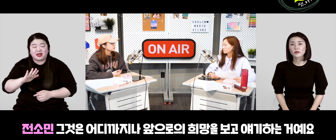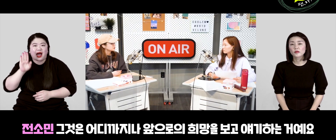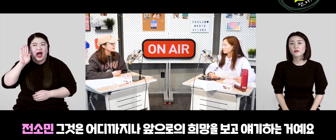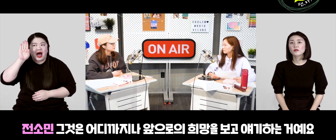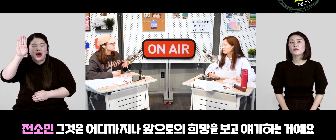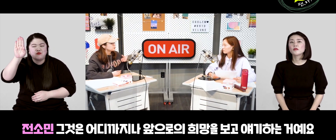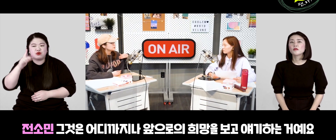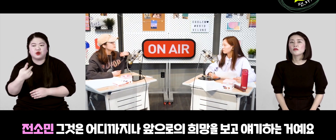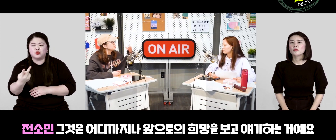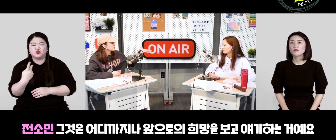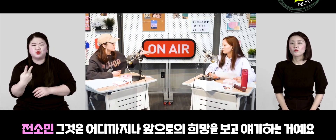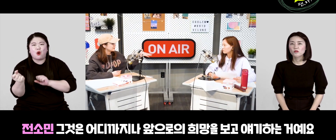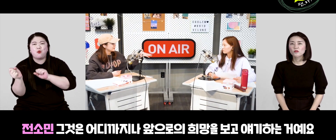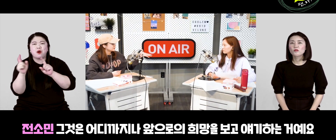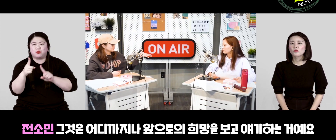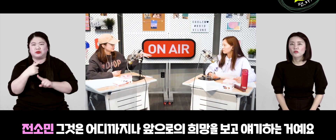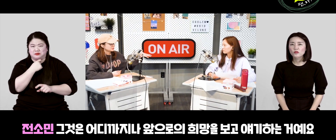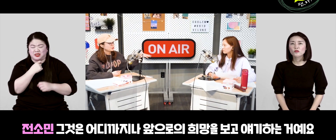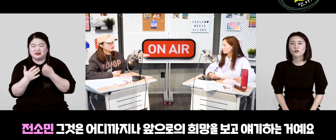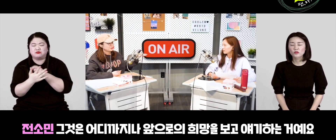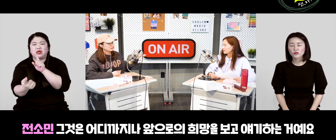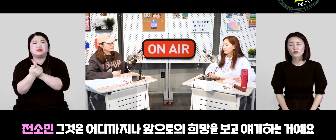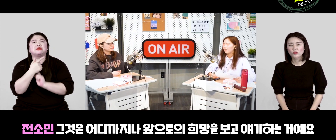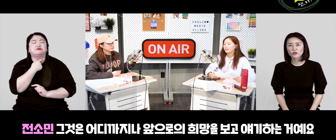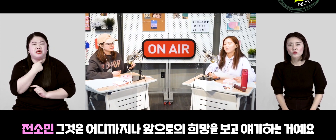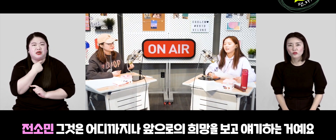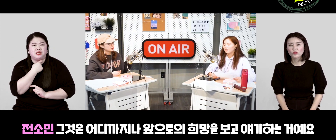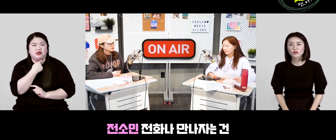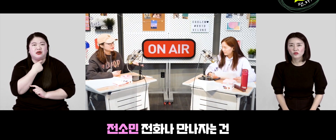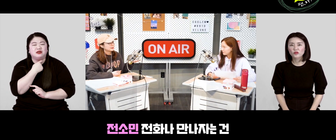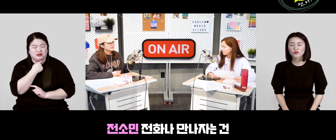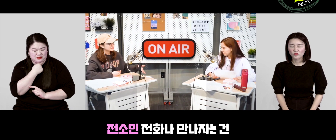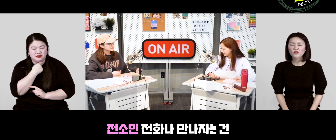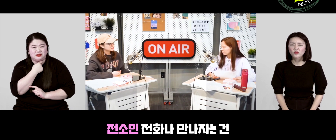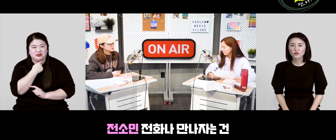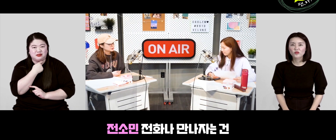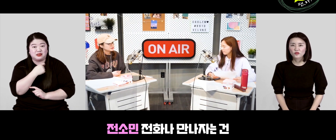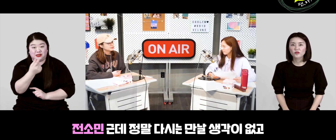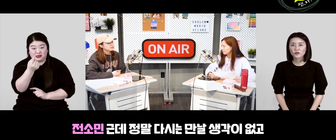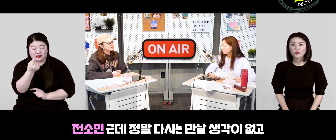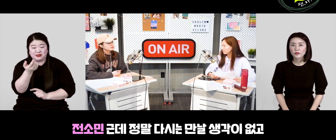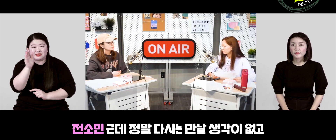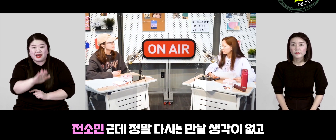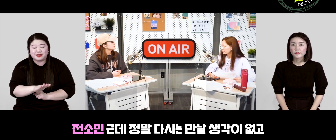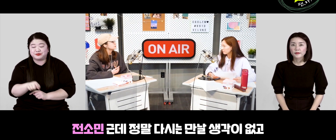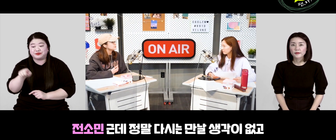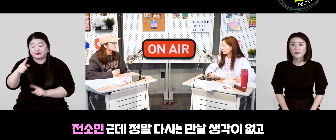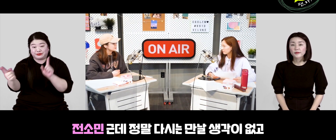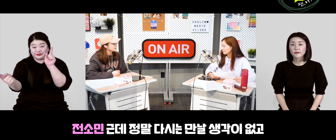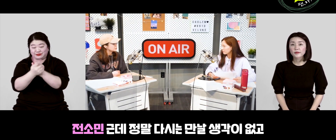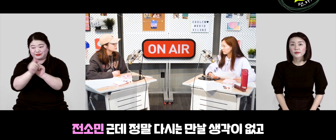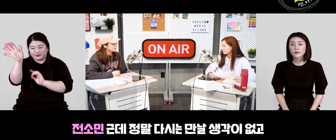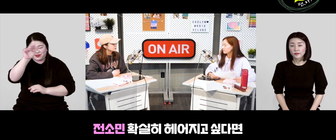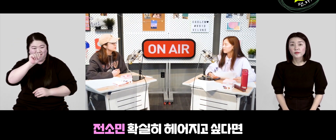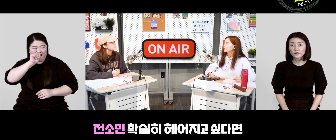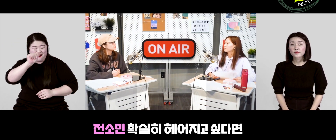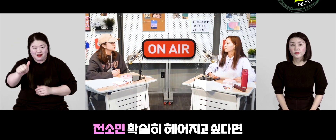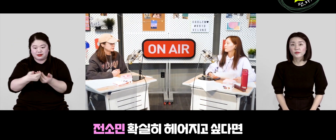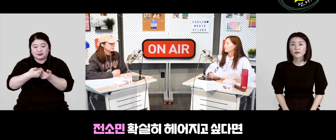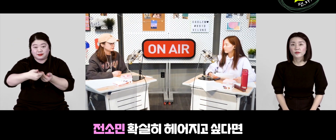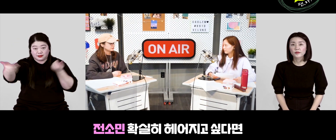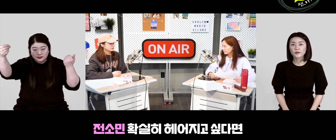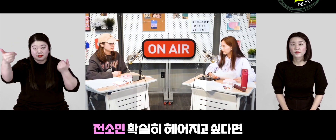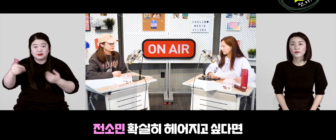그거는 어디까지나 앞으로의 희망을 보고 얘기하는 거예요. 전화나 만나자는 거. 근데 정말 다시는 만날 생각이 없고 확실히